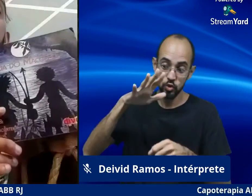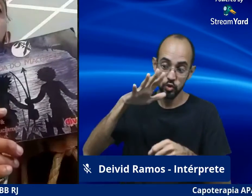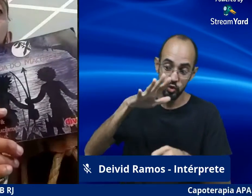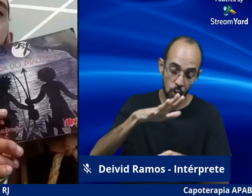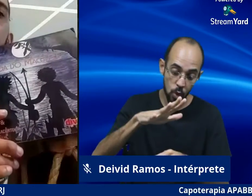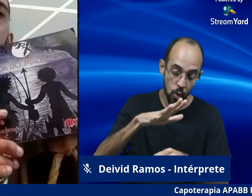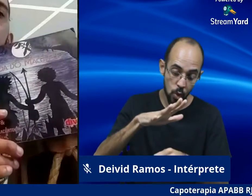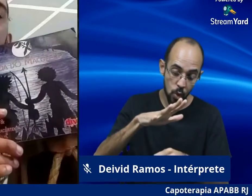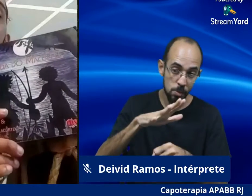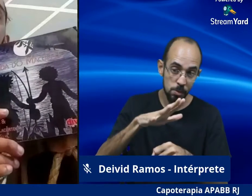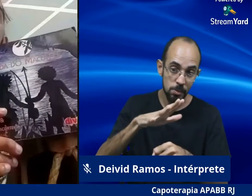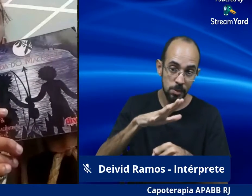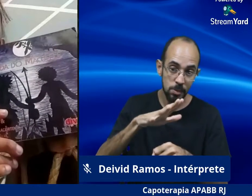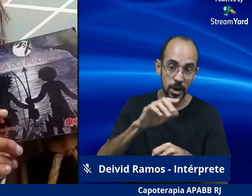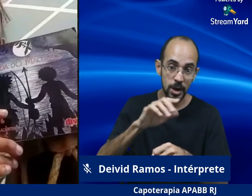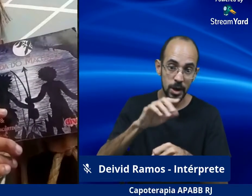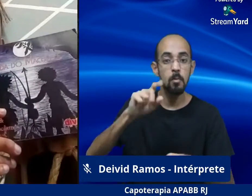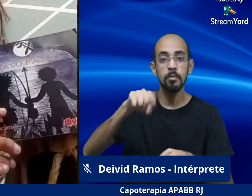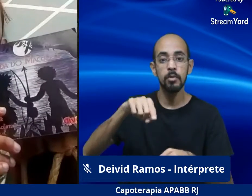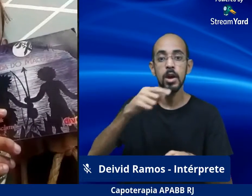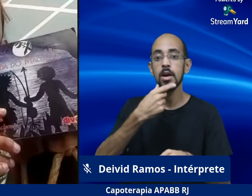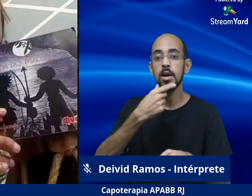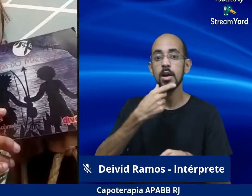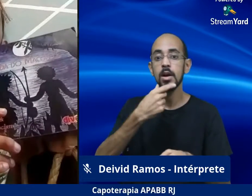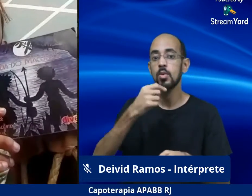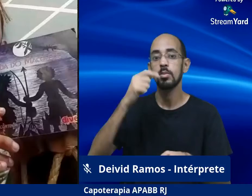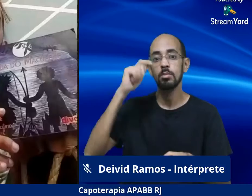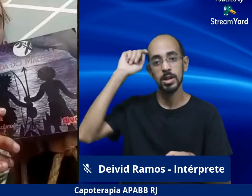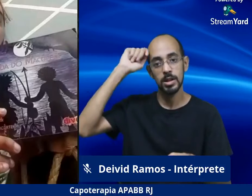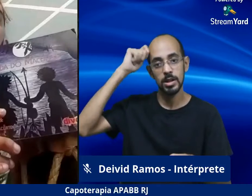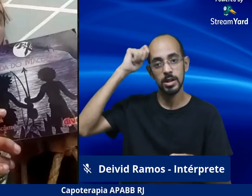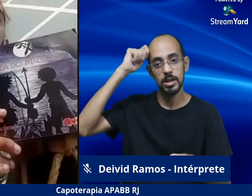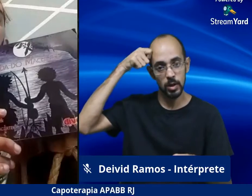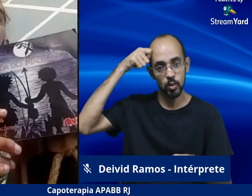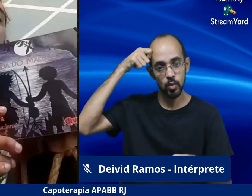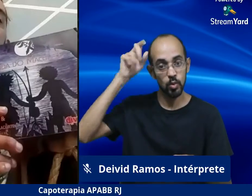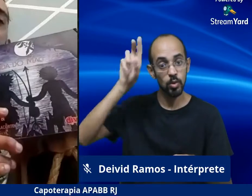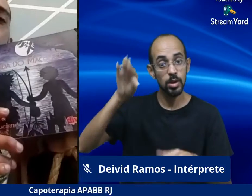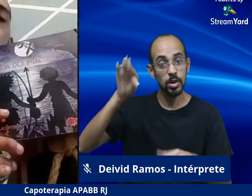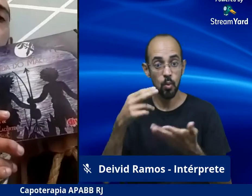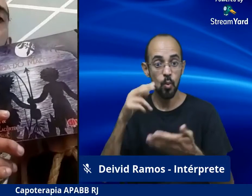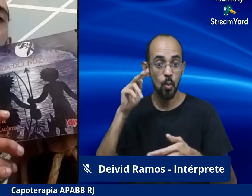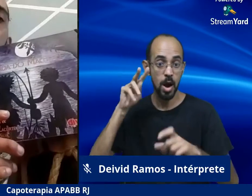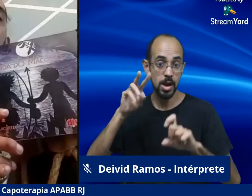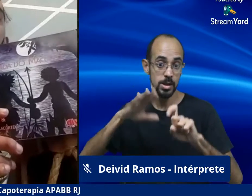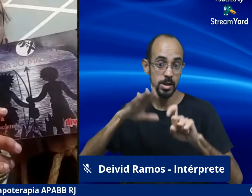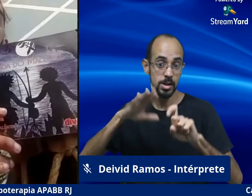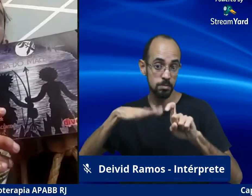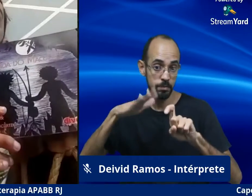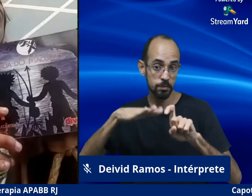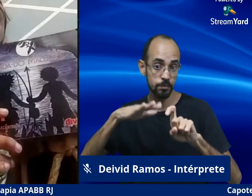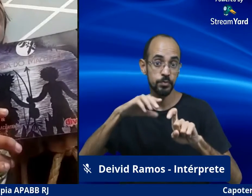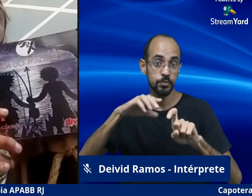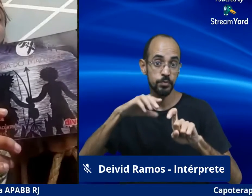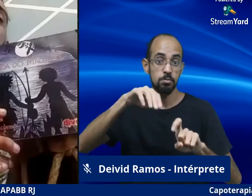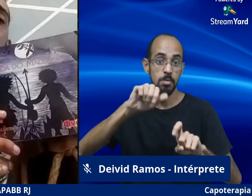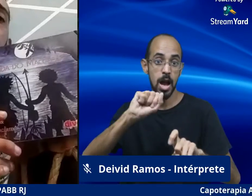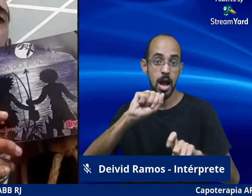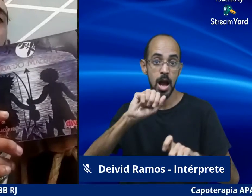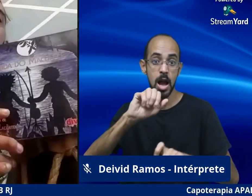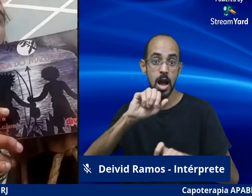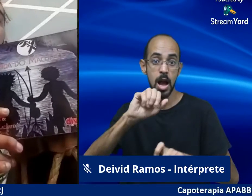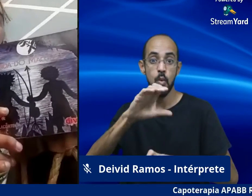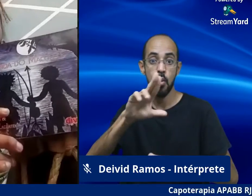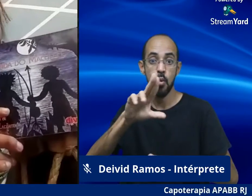história, que é um negro. Então, essa história, essa lenda do Maculelê, ela tem como protagonista dois